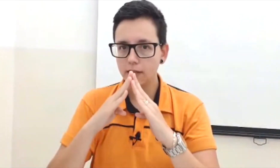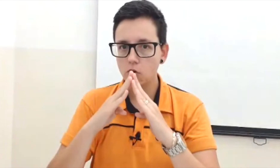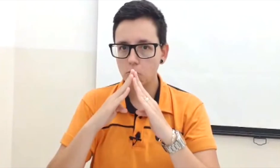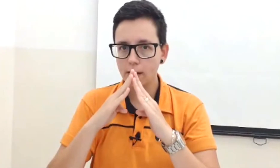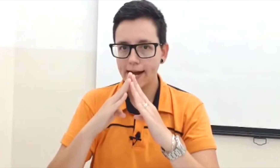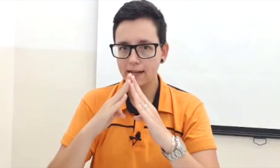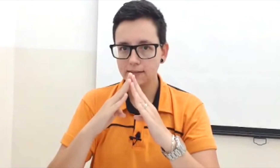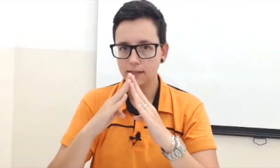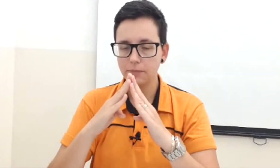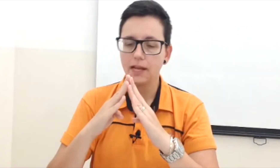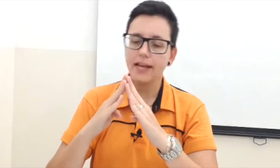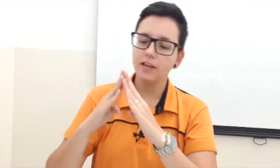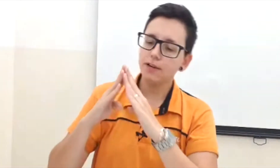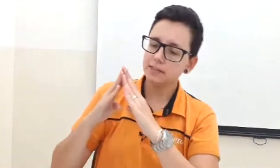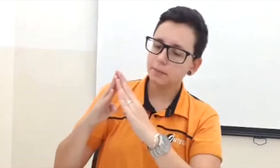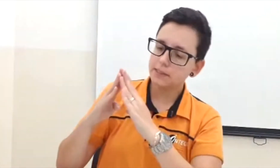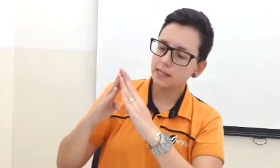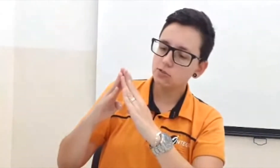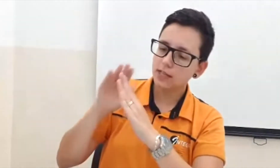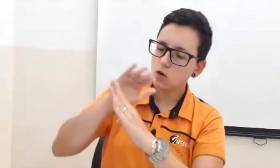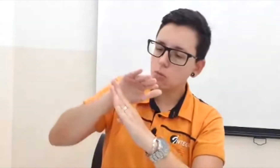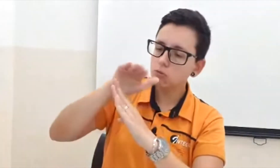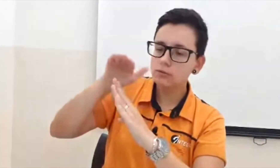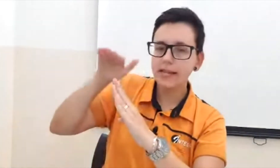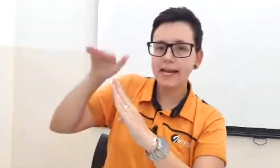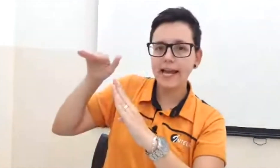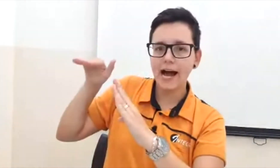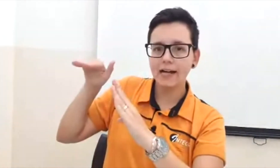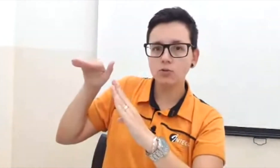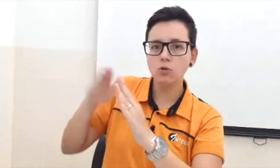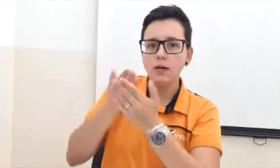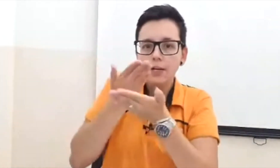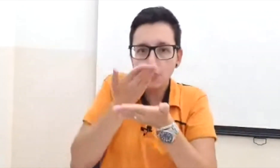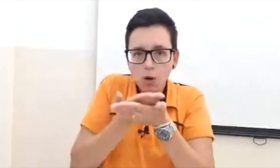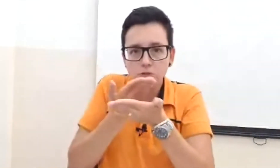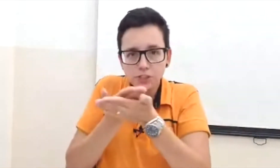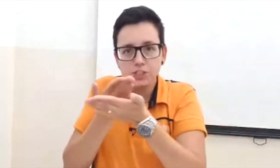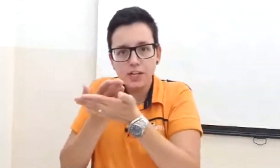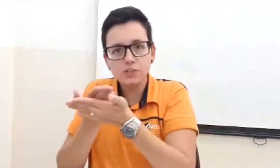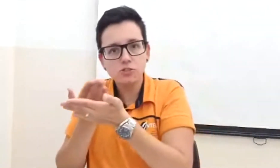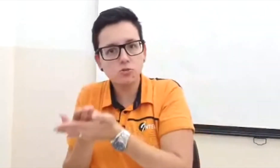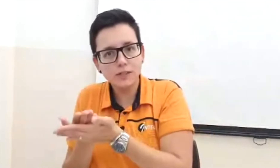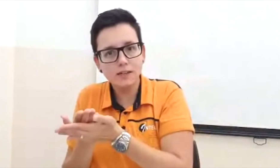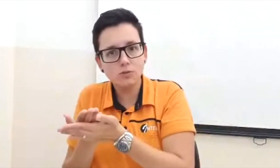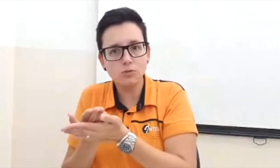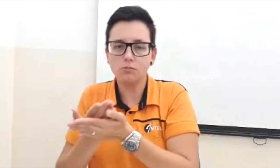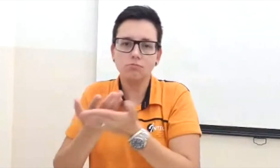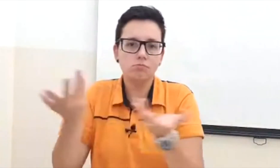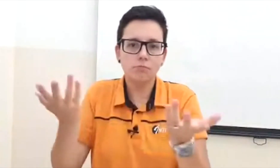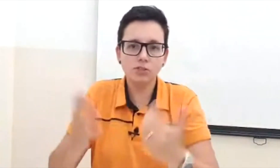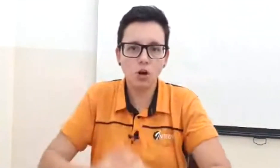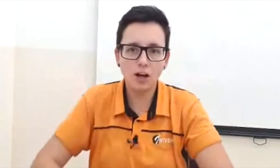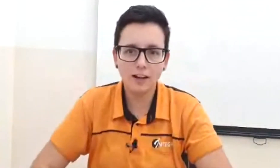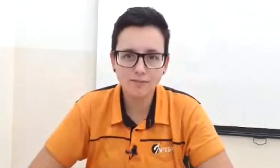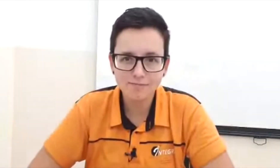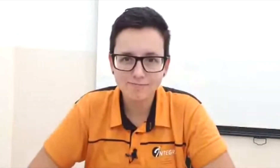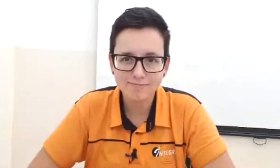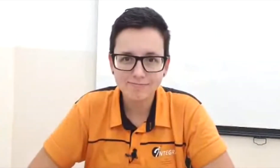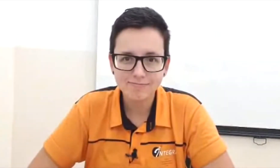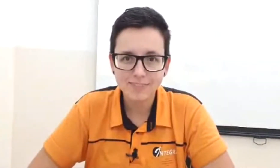como casa, ele vai interpretar isso aqui como um telhado e um monte de gente estudando. Uma escola.